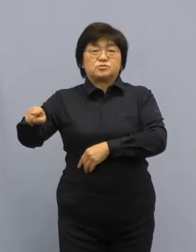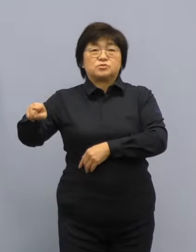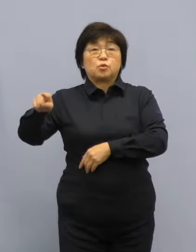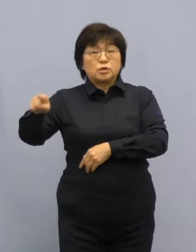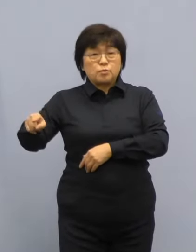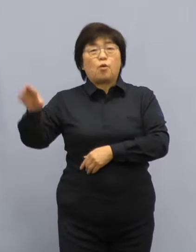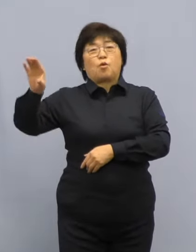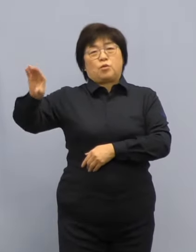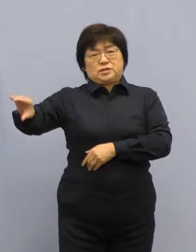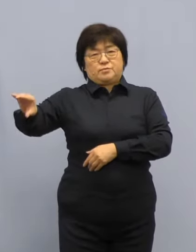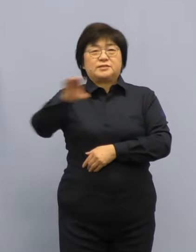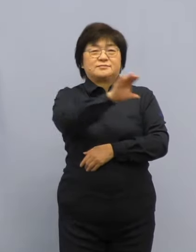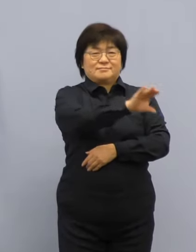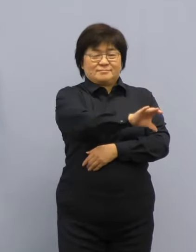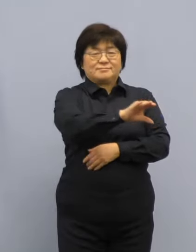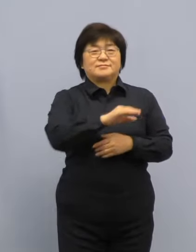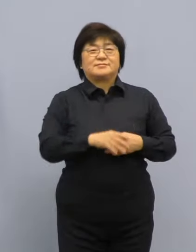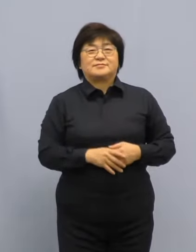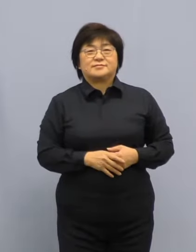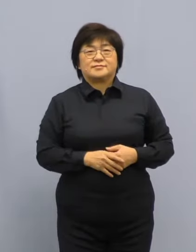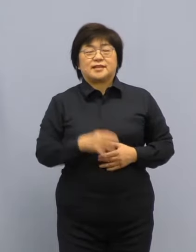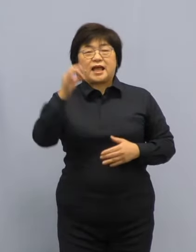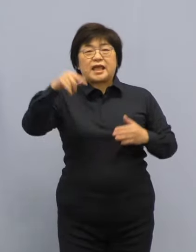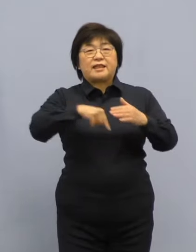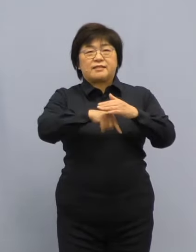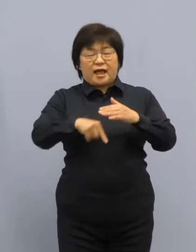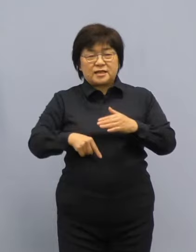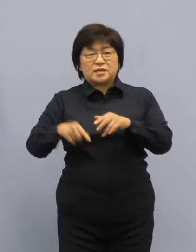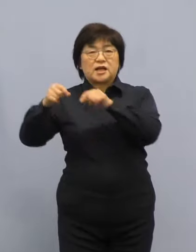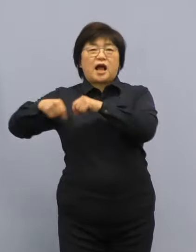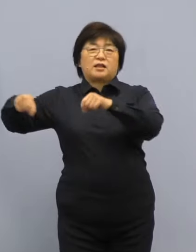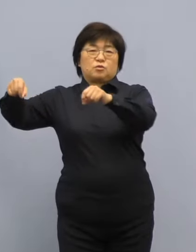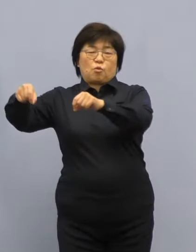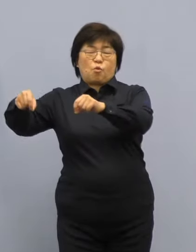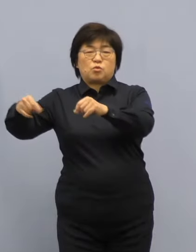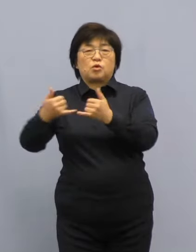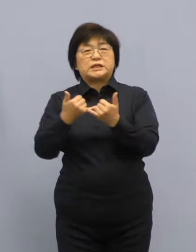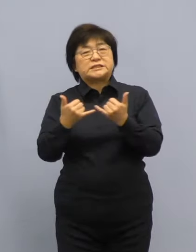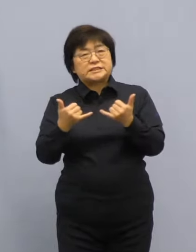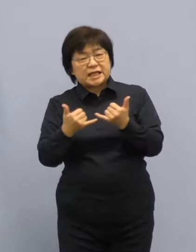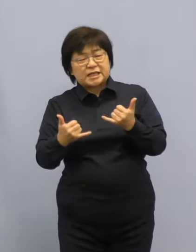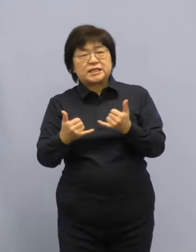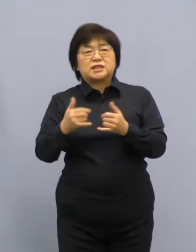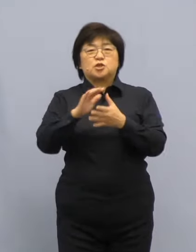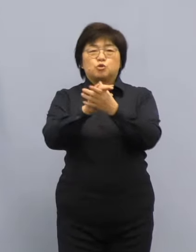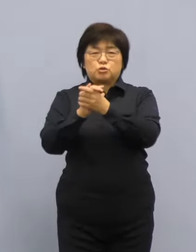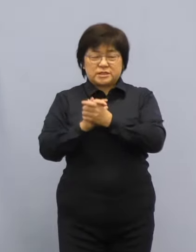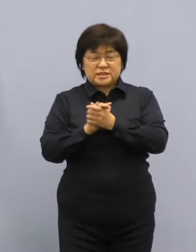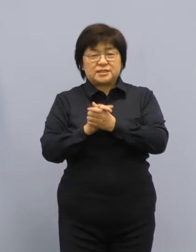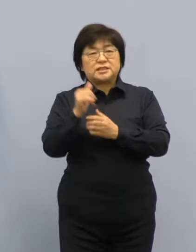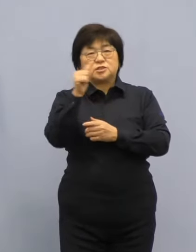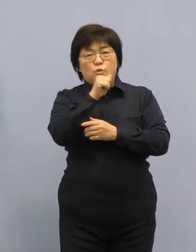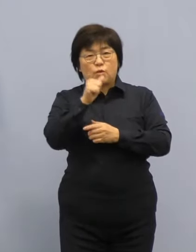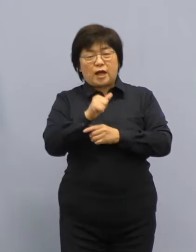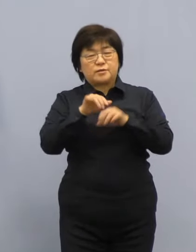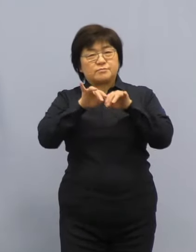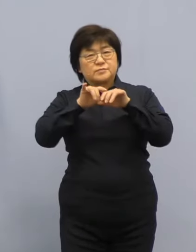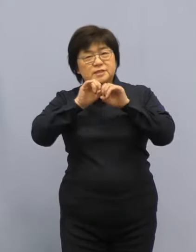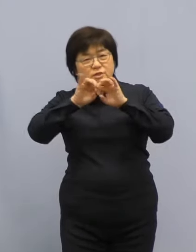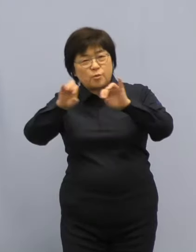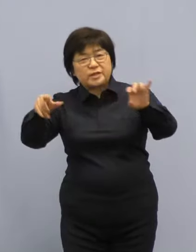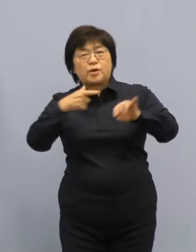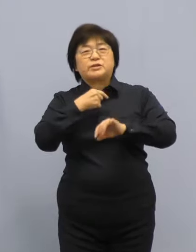ちらにも設置してございますので、県内や首都圏にお住まいのご親戚ご友人おられましたら、ぜひご紹介いただければと思います